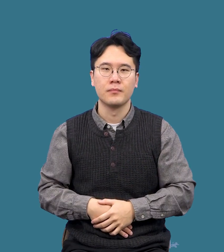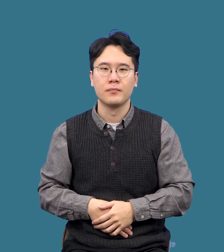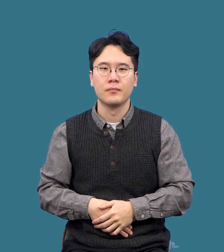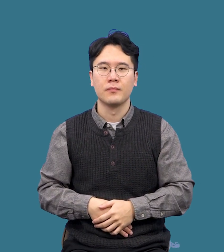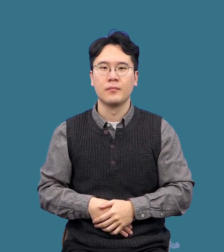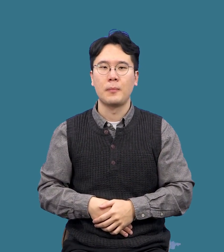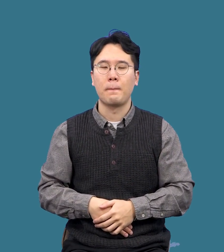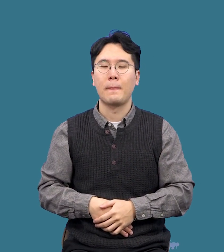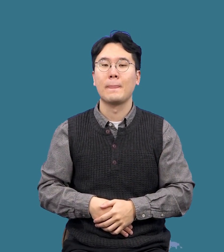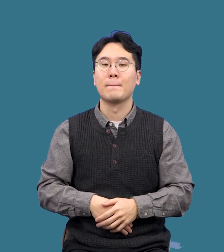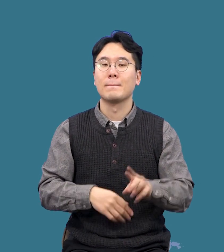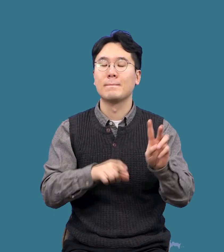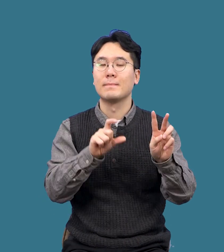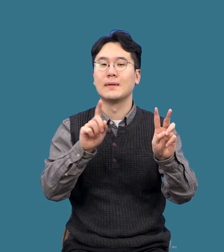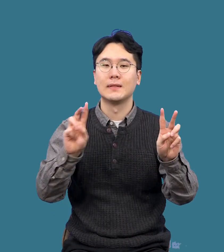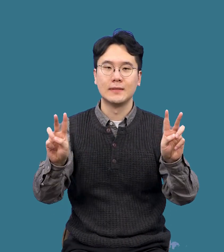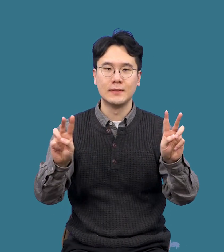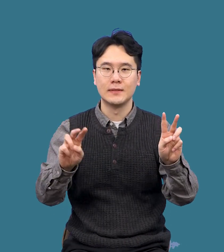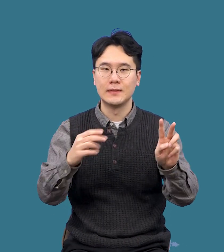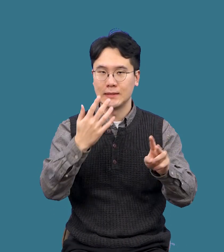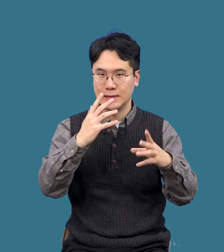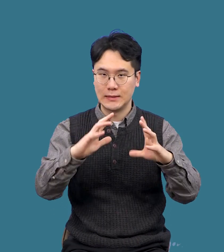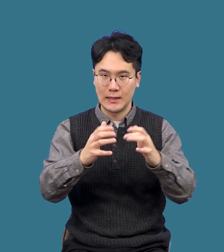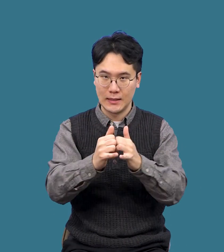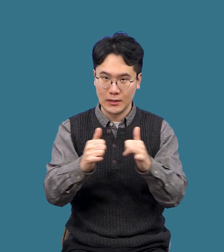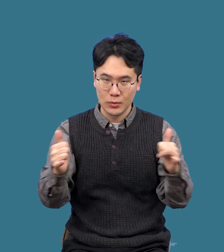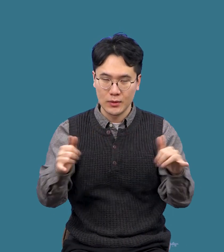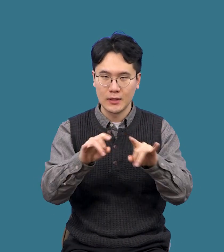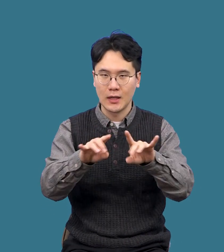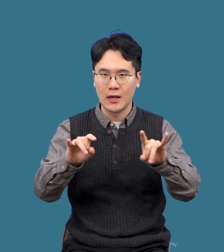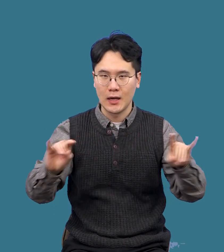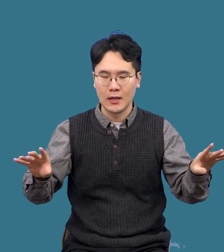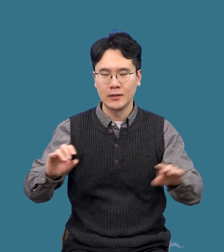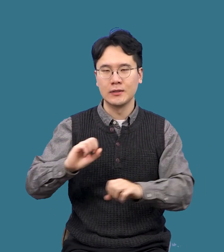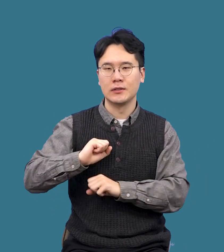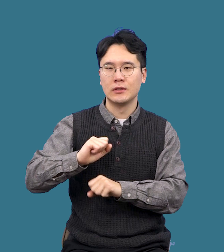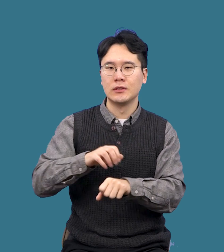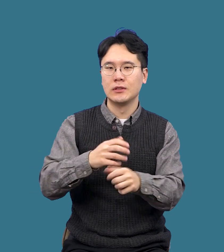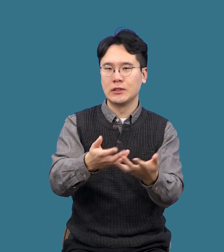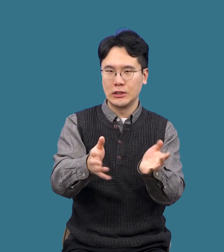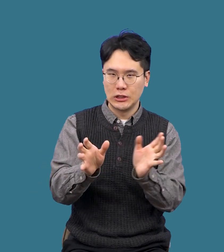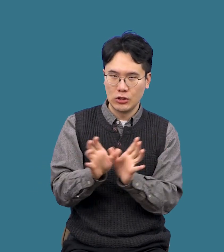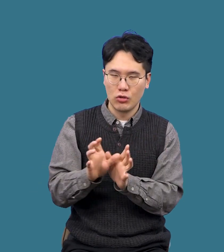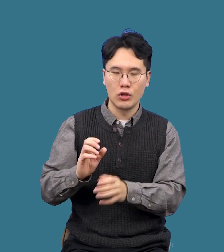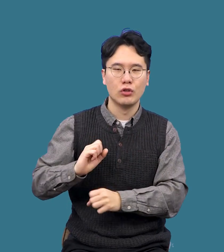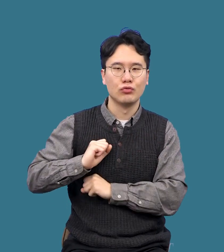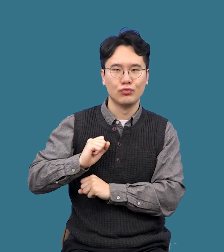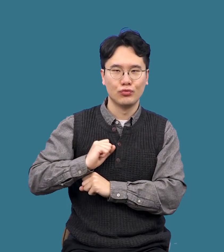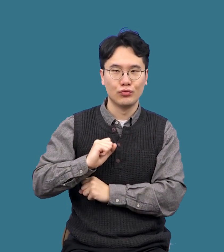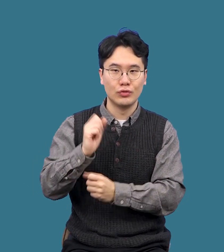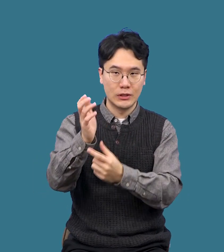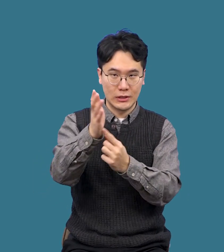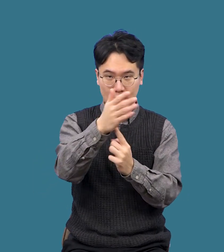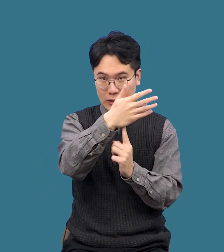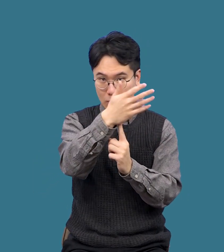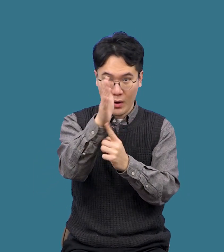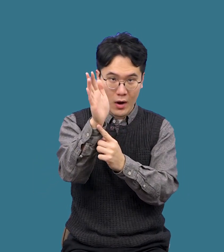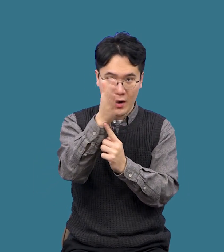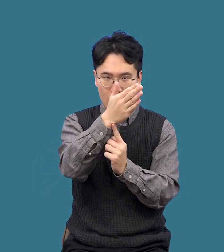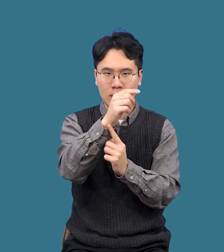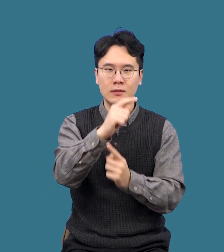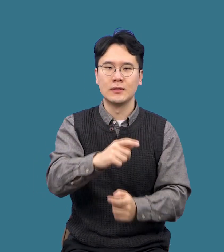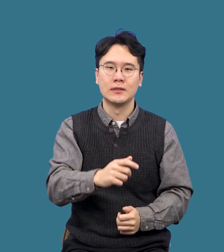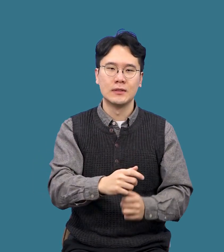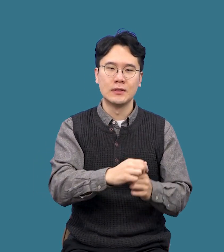이스라엘 자손은 각각 자기의 진영의 군기와 자기 조상의 가문의 기호 곁에